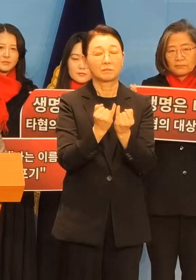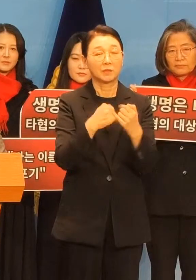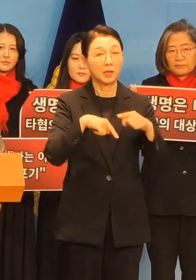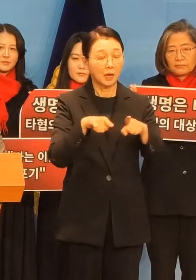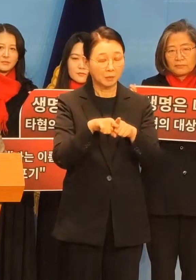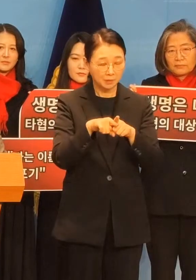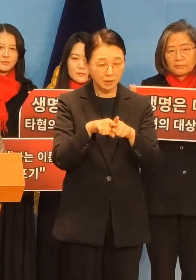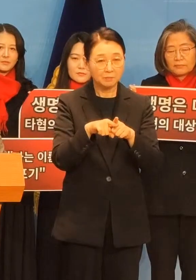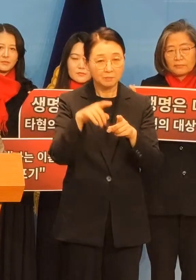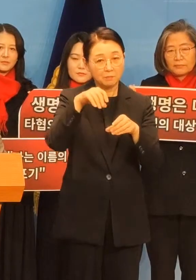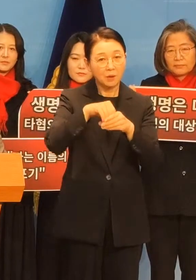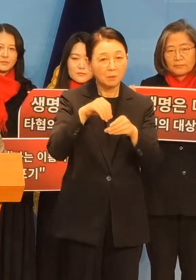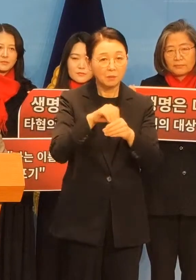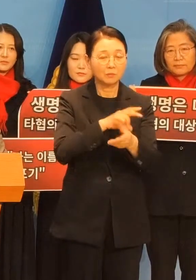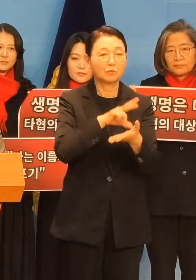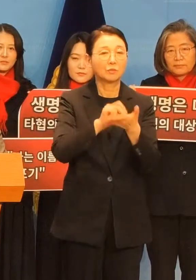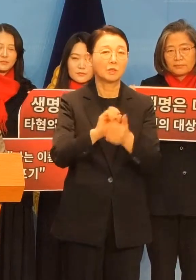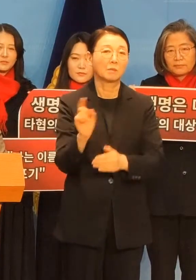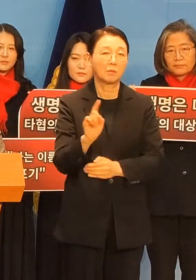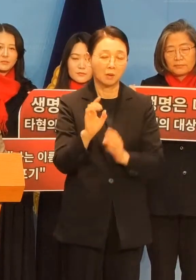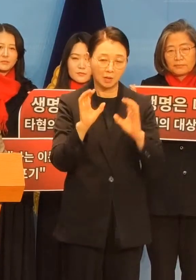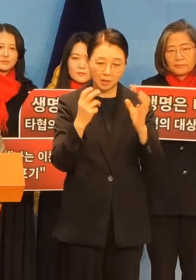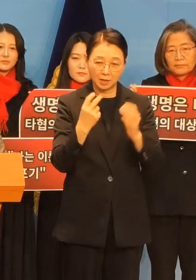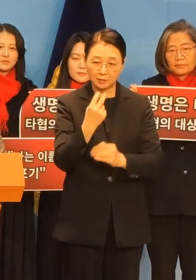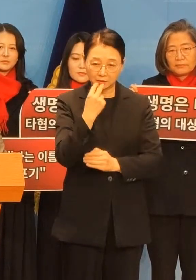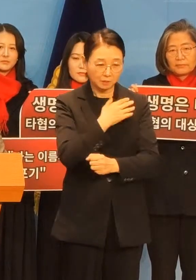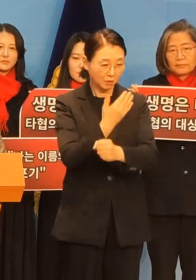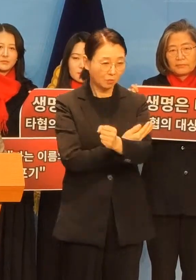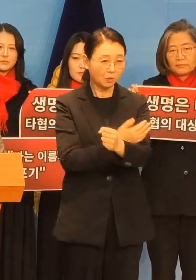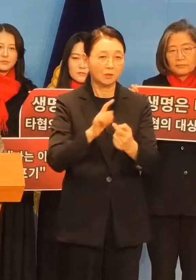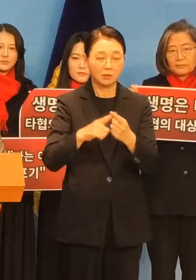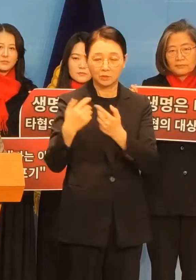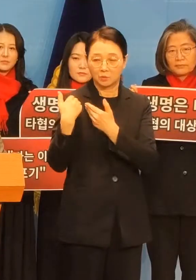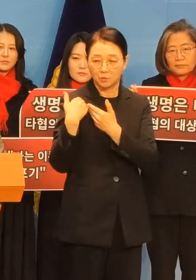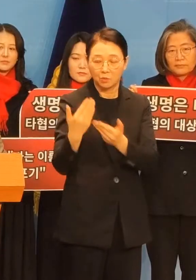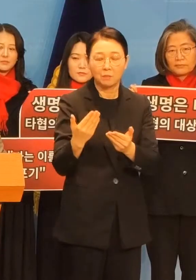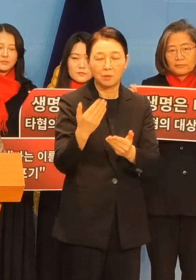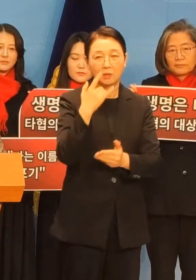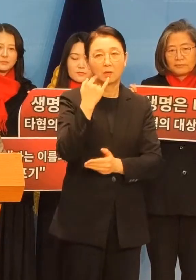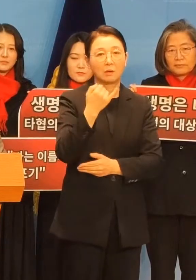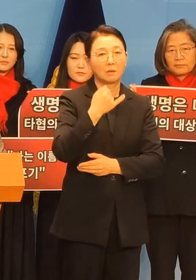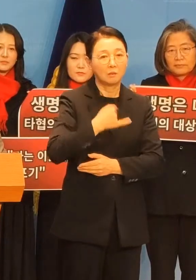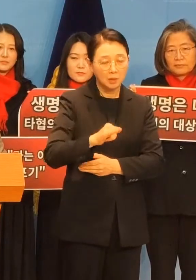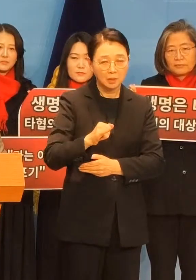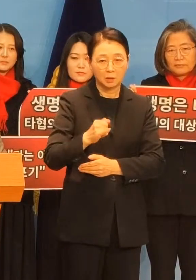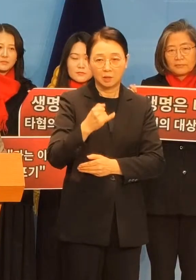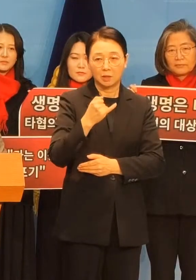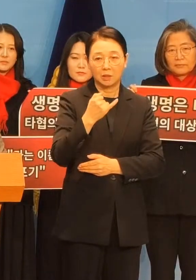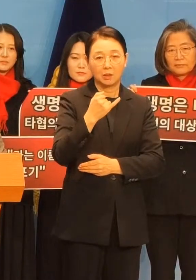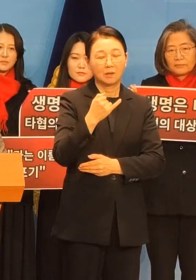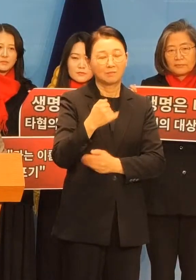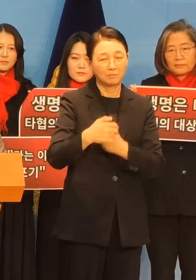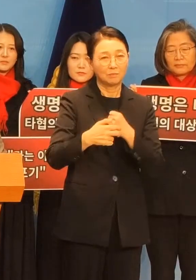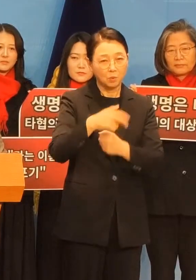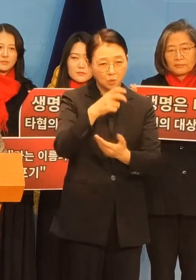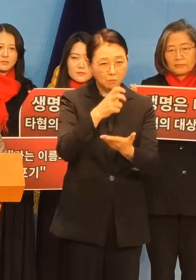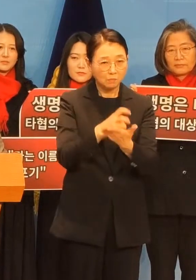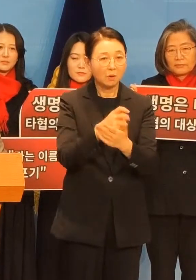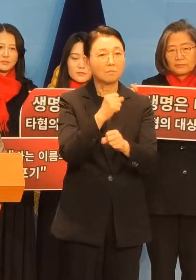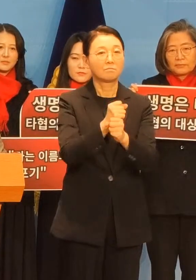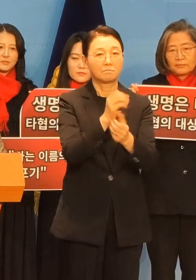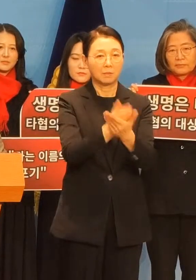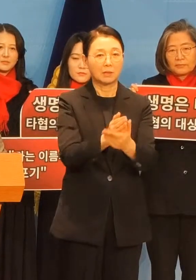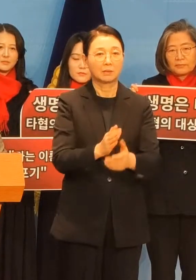할 또 하나의 주제, 아이의 생명권을 외면한 모자보건법은 결코 만들어져서는 안